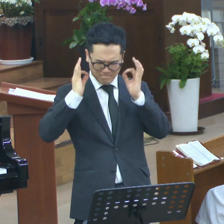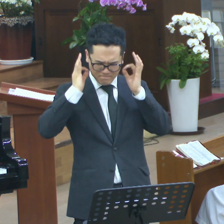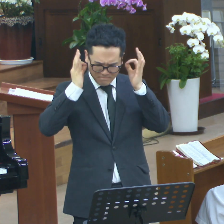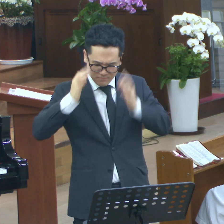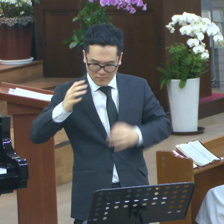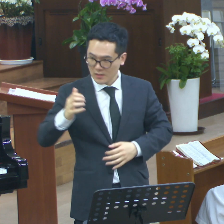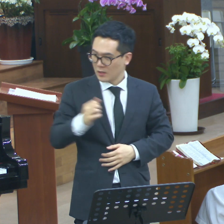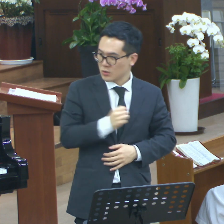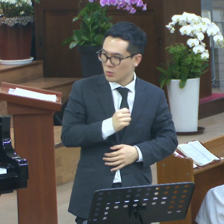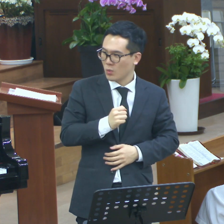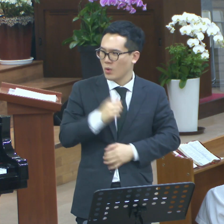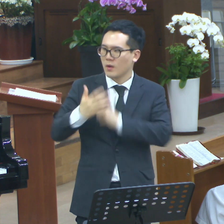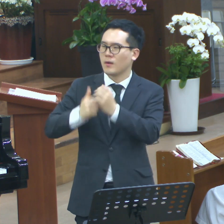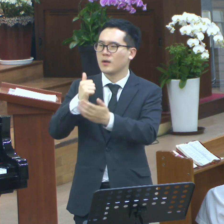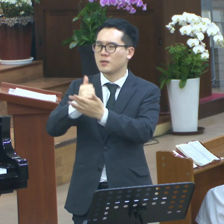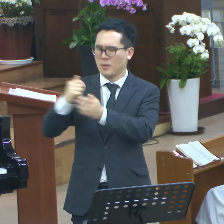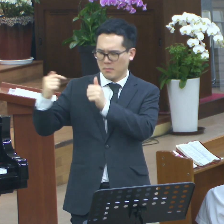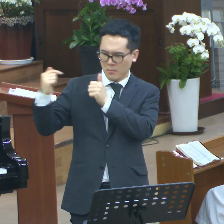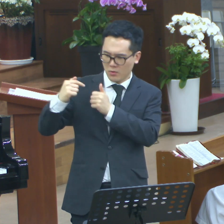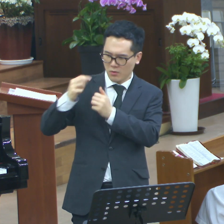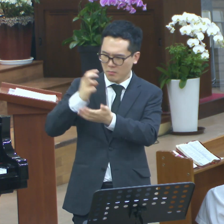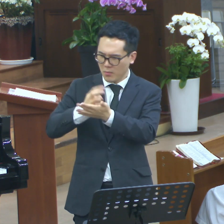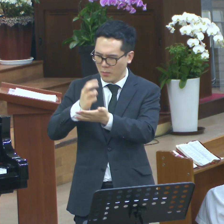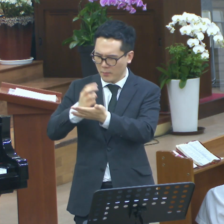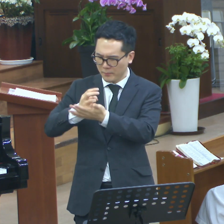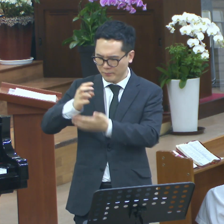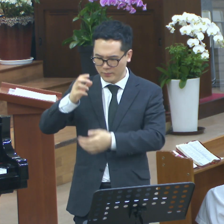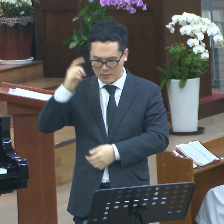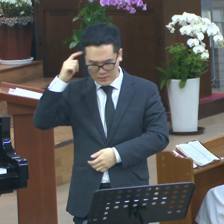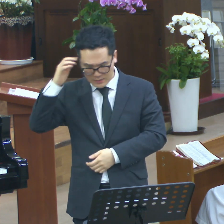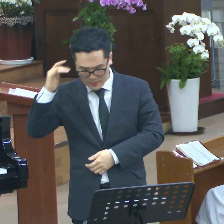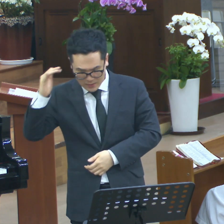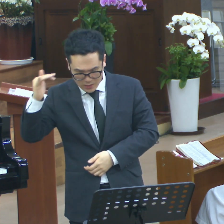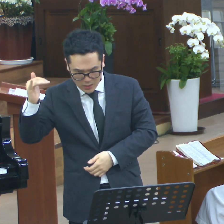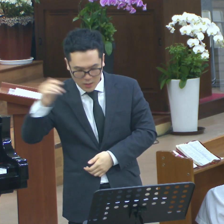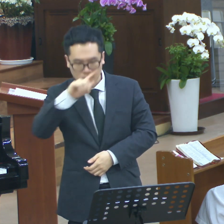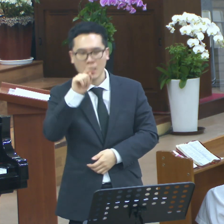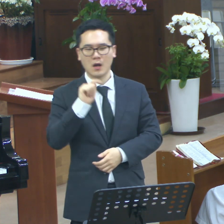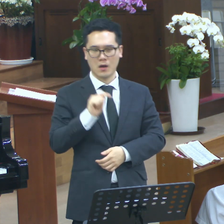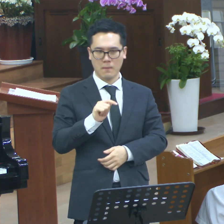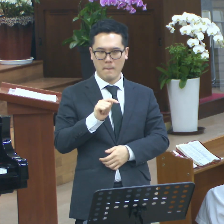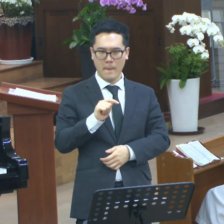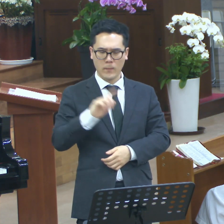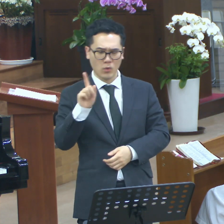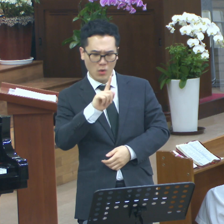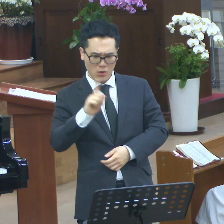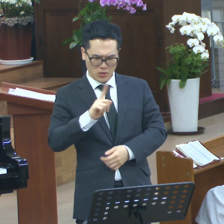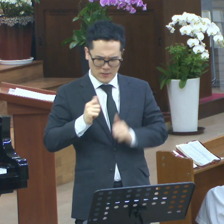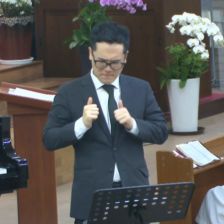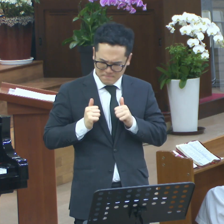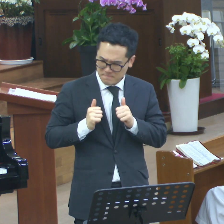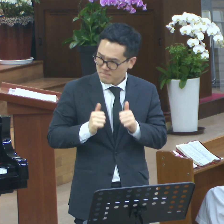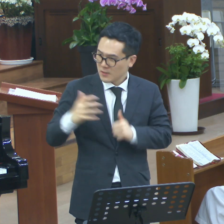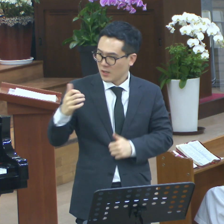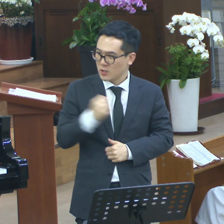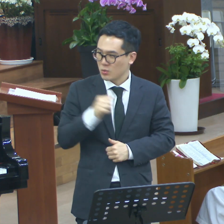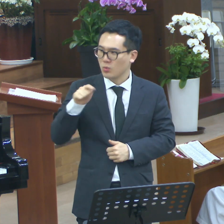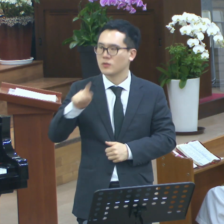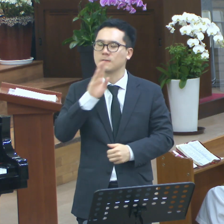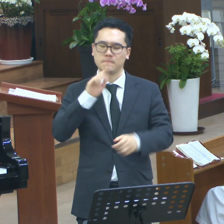갈망해야 하는가? 어떤 열렬함으로 그것을 실천해야 하는가? 악인들이 율법을 발로 짓밟는 것을